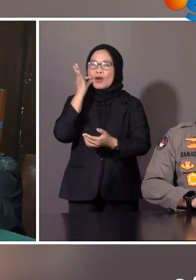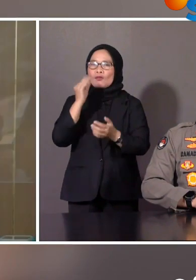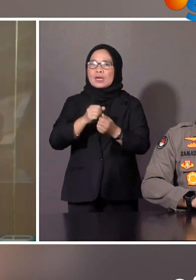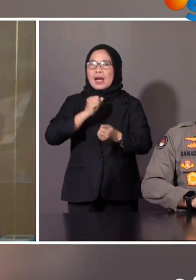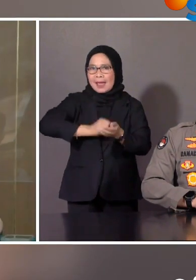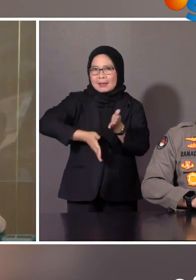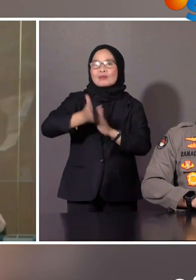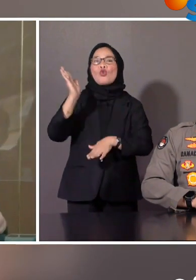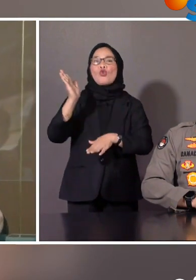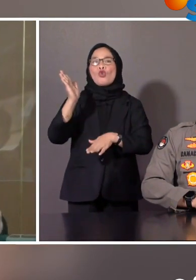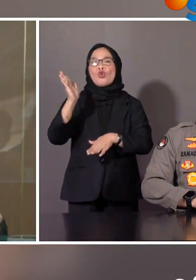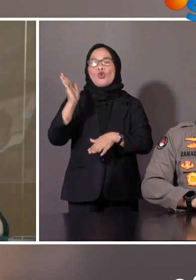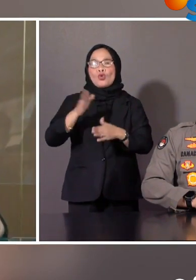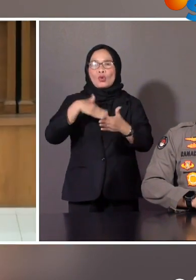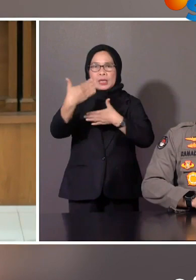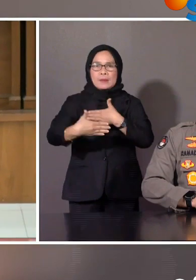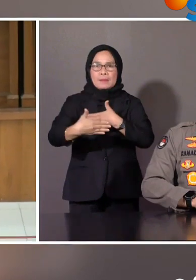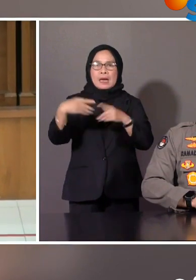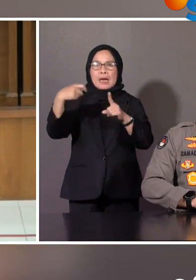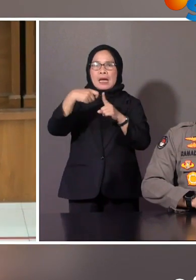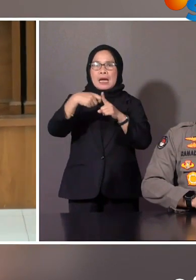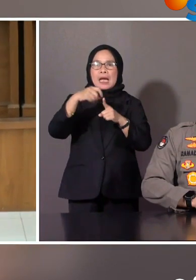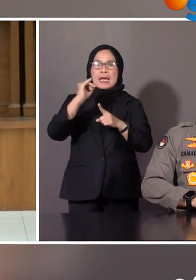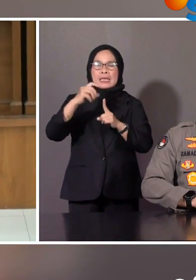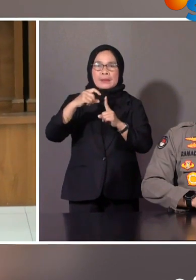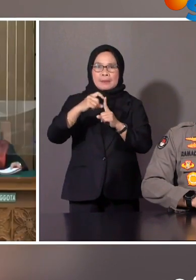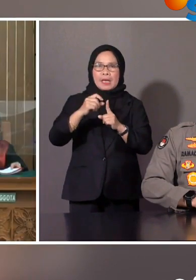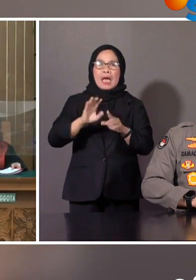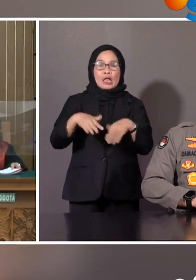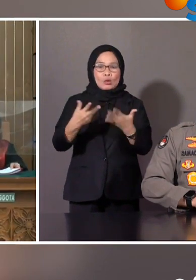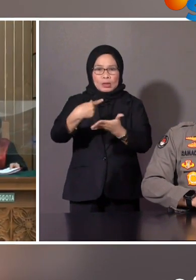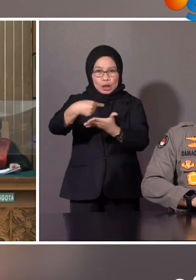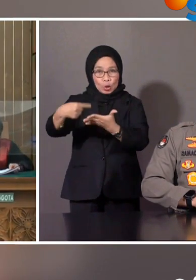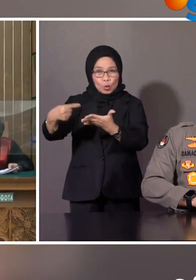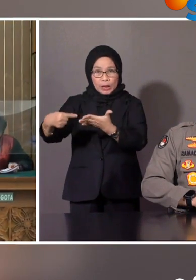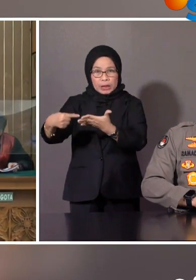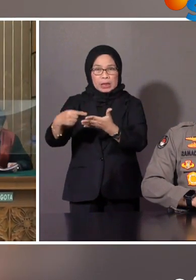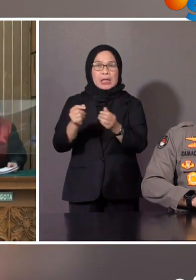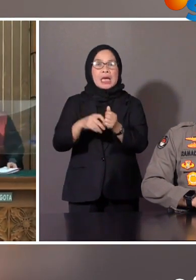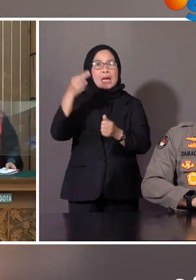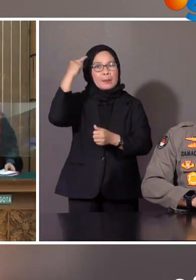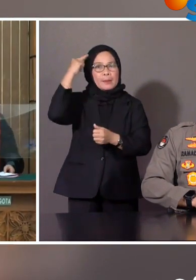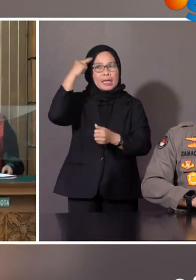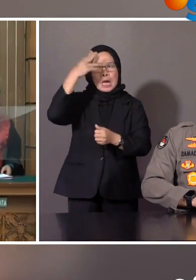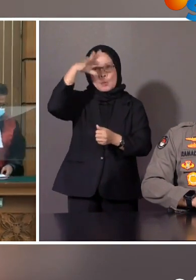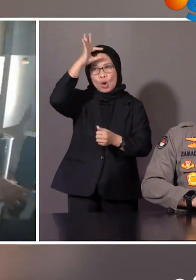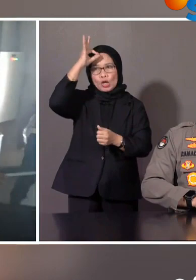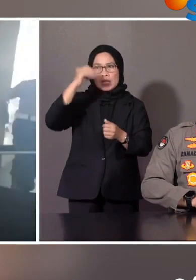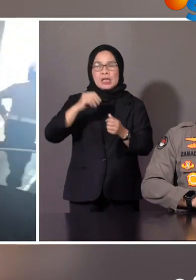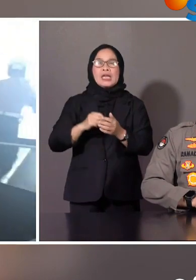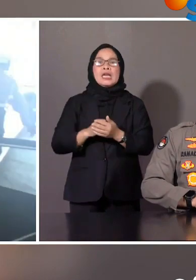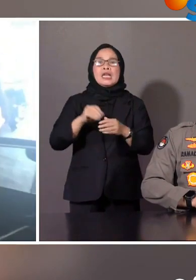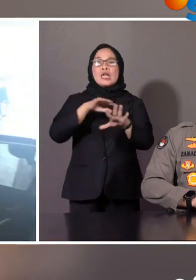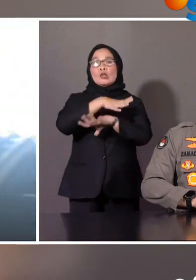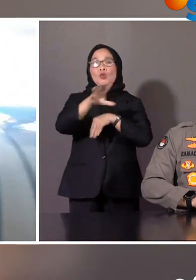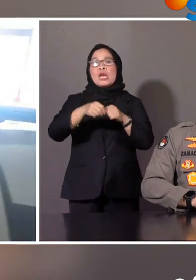lisan di hadapan sidang KKP dan atau secara tertulis kepada pimpinan Polri dan pihak